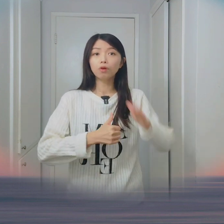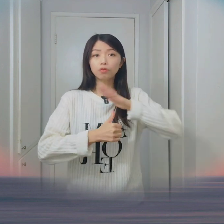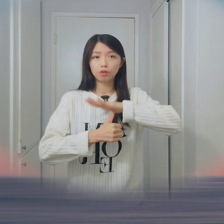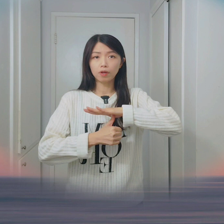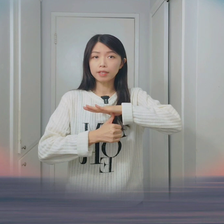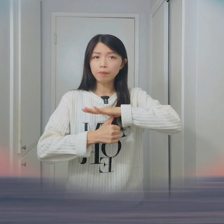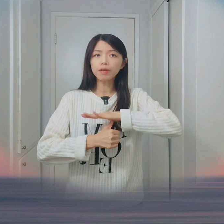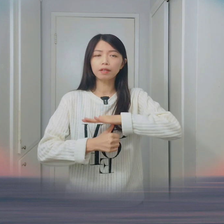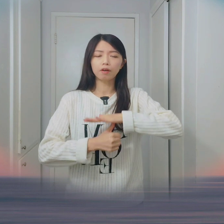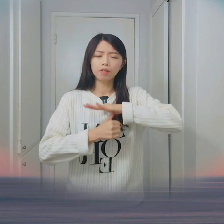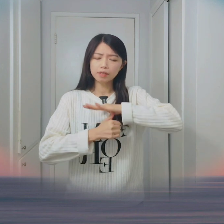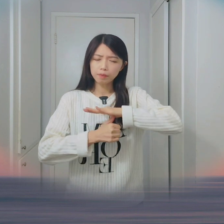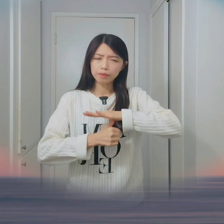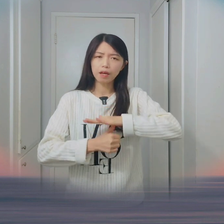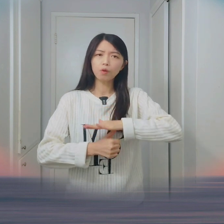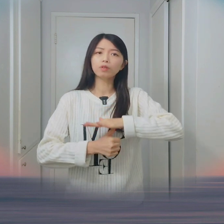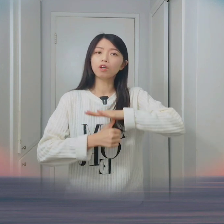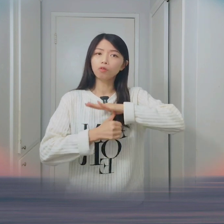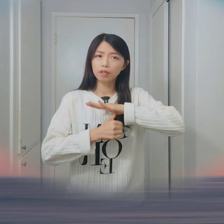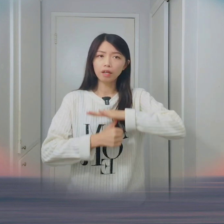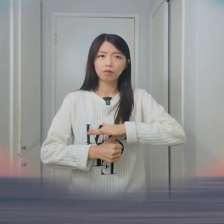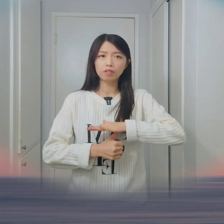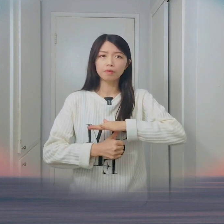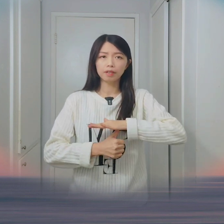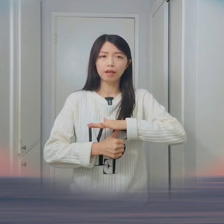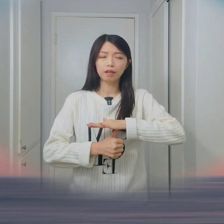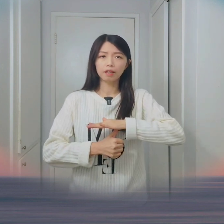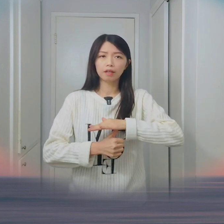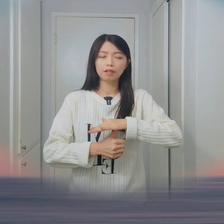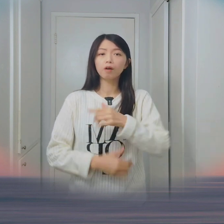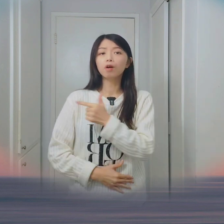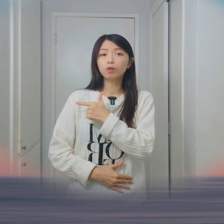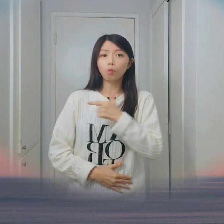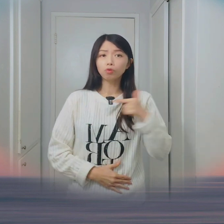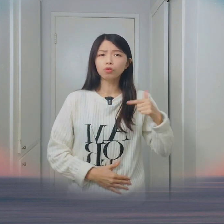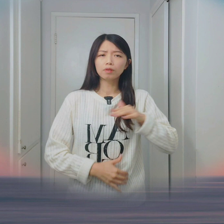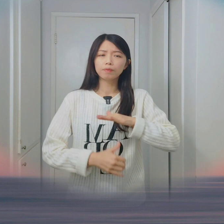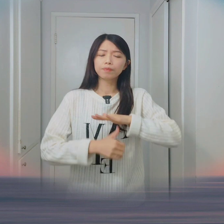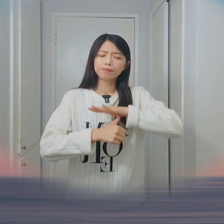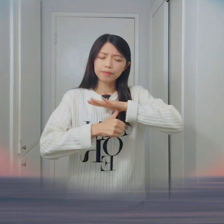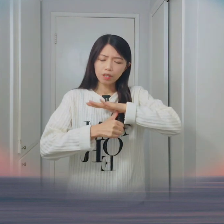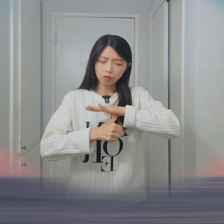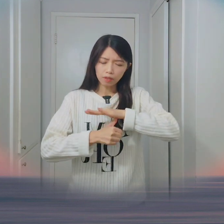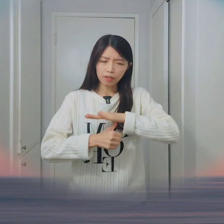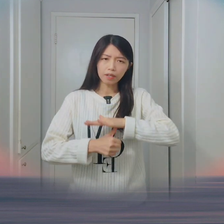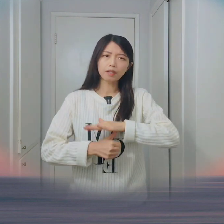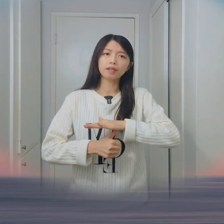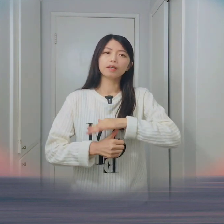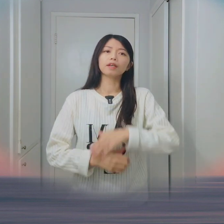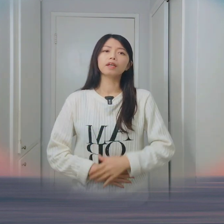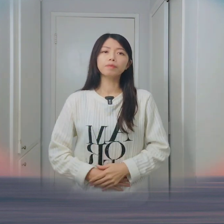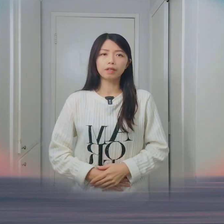화를 눌러주는 거니까 참다가 돼요. 참다 혹은 견디다 이런 뜻입니다. 그래서 너무